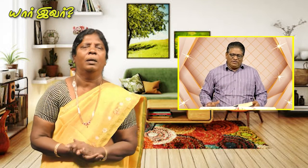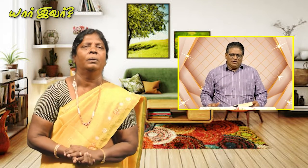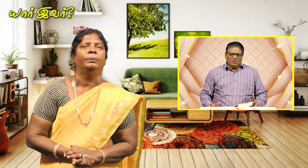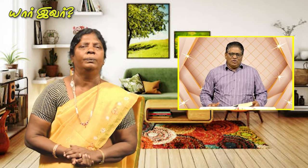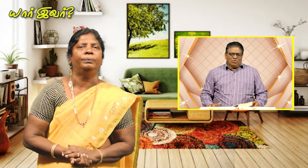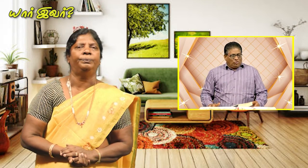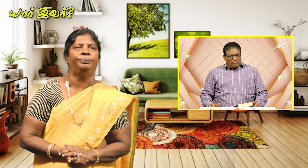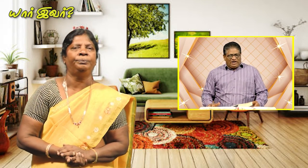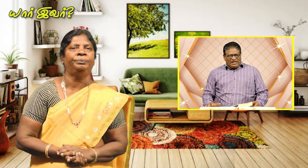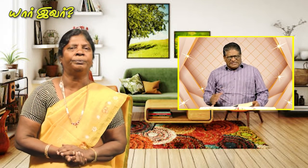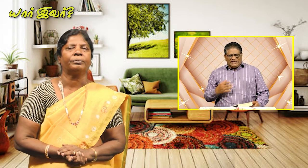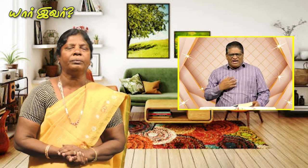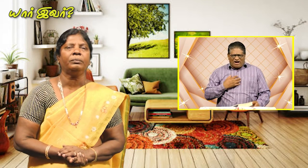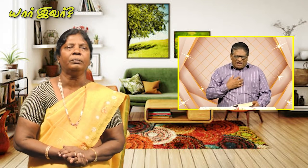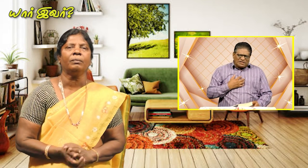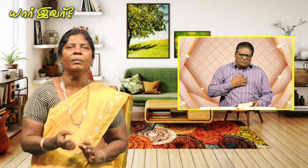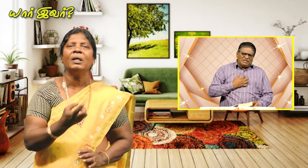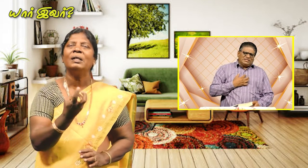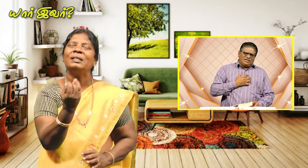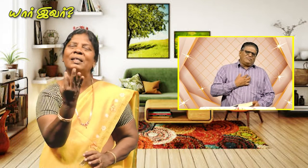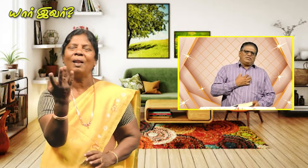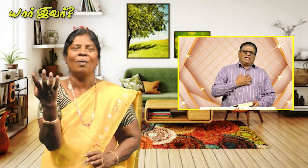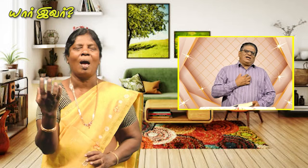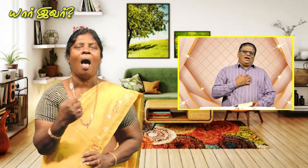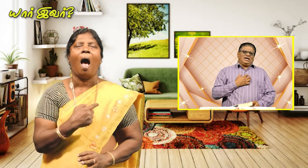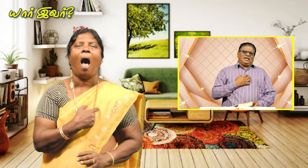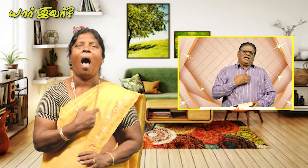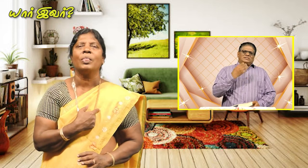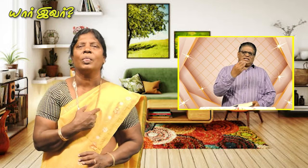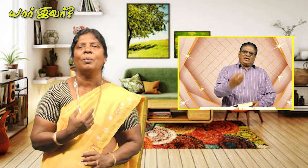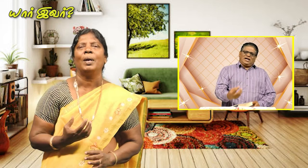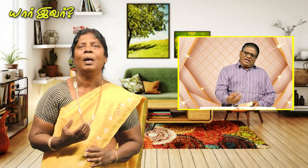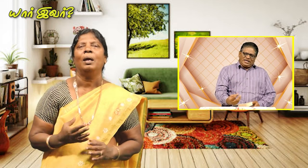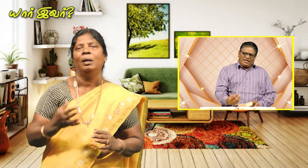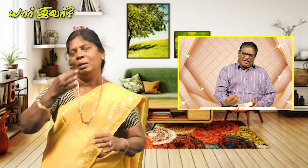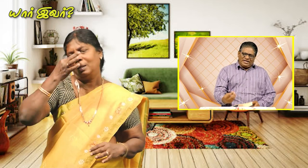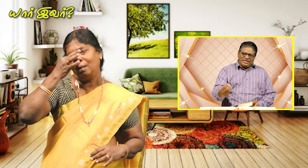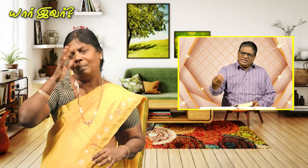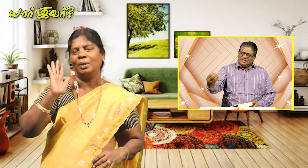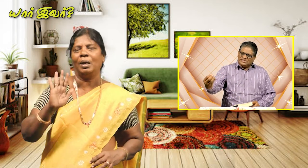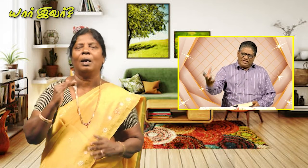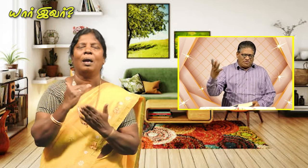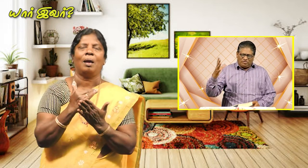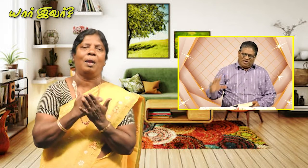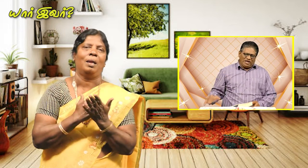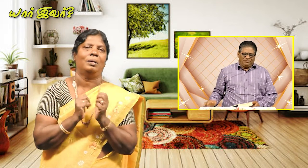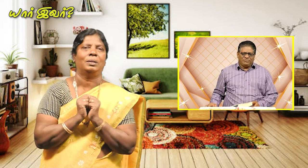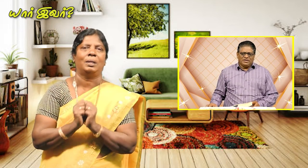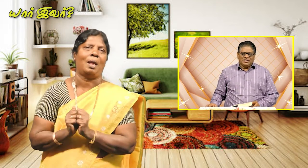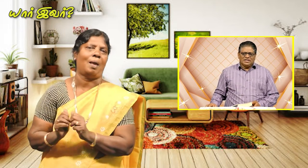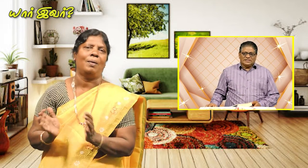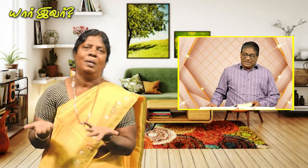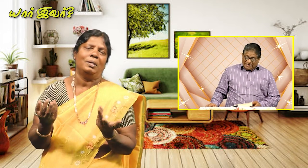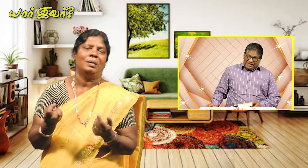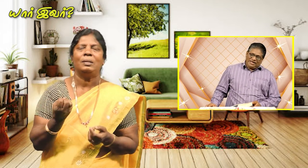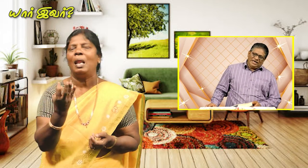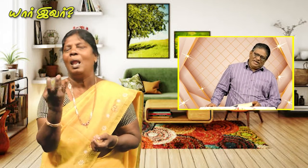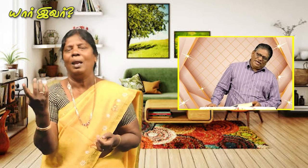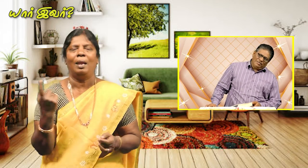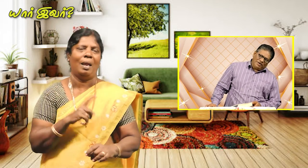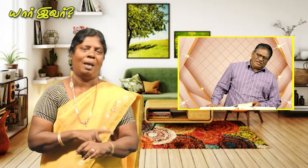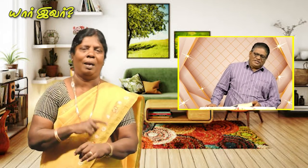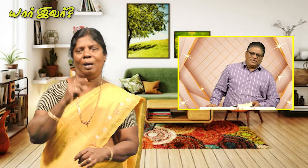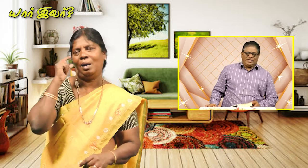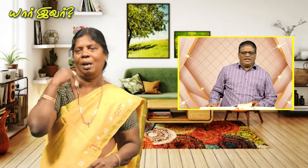சாத்தியமாகாது. ஒருவேளை சில ஆத்ம திருப்திக்காக நாம் சில காரியங்களை செய்து கொள்ளலாம். சில